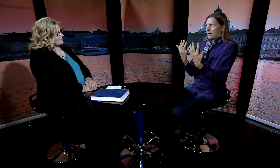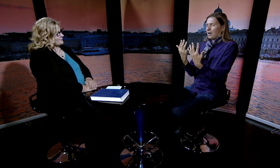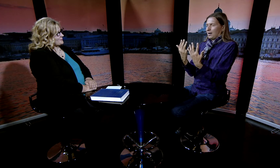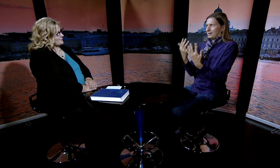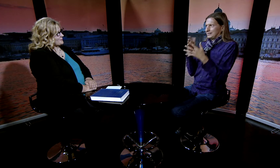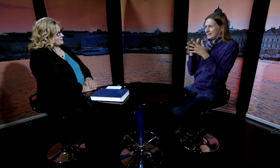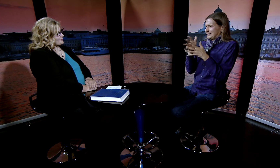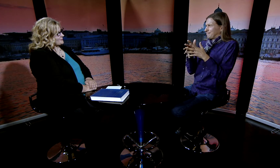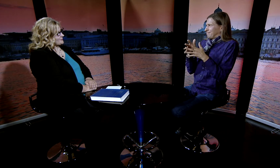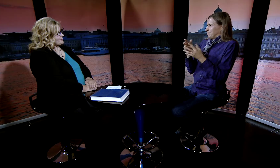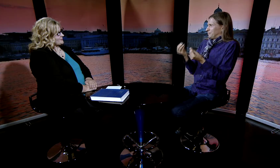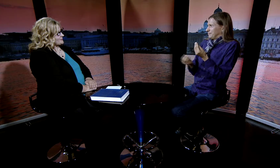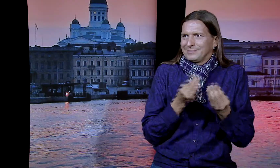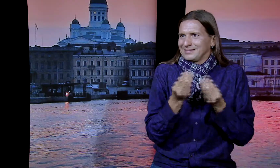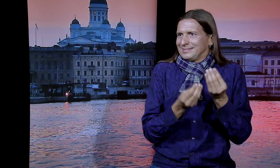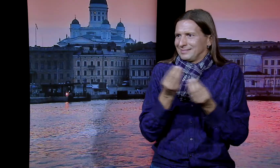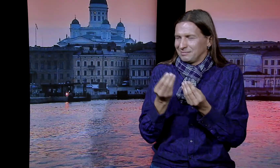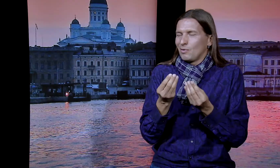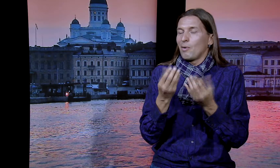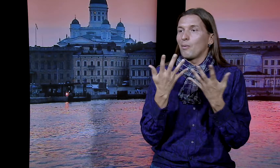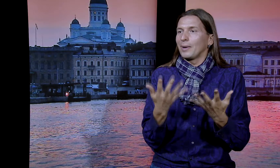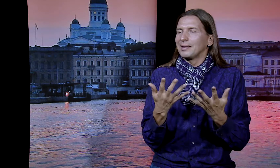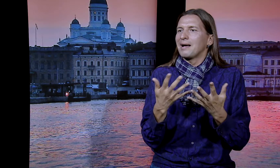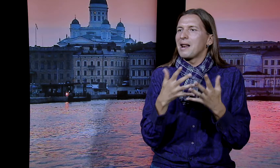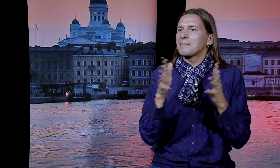näyttö viittomakielen kielillisestä luonteesta.